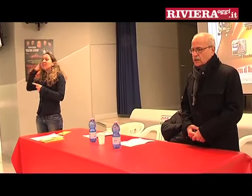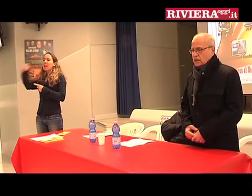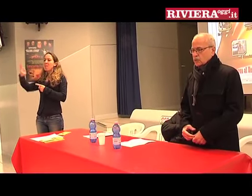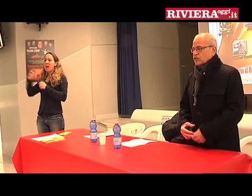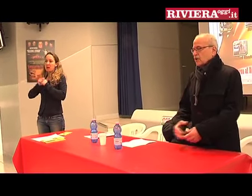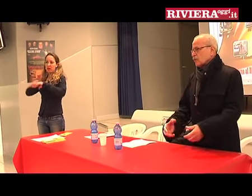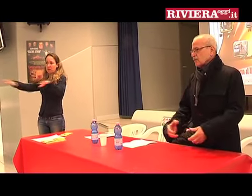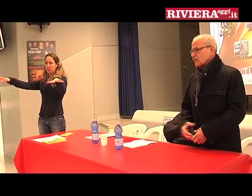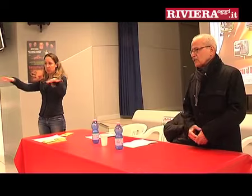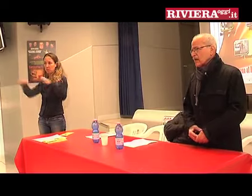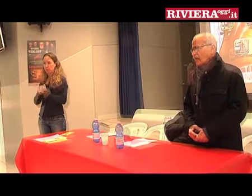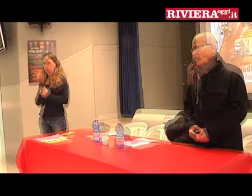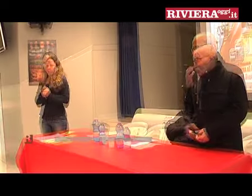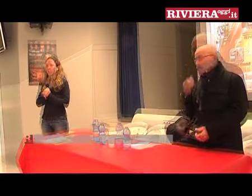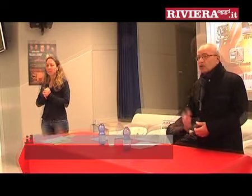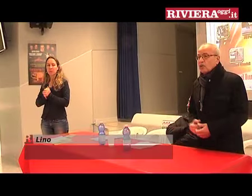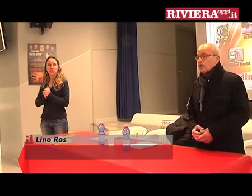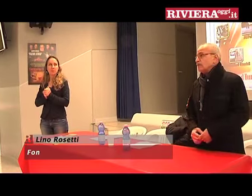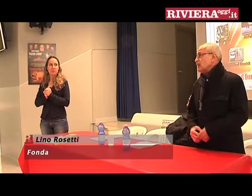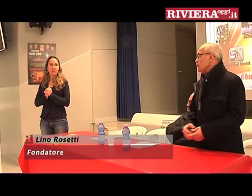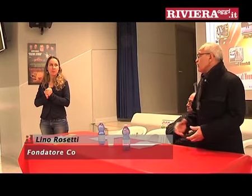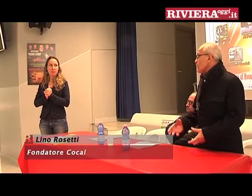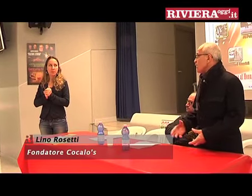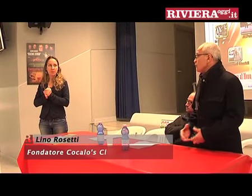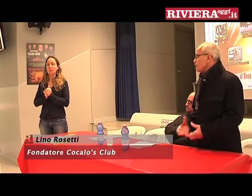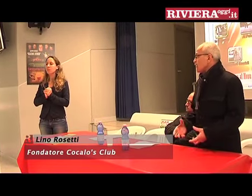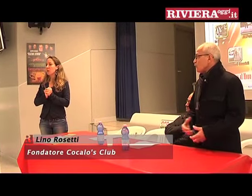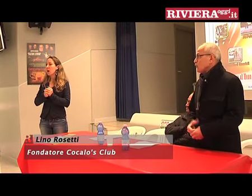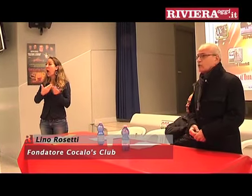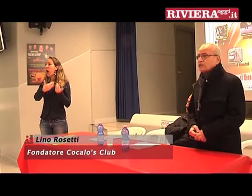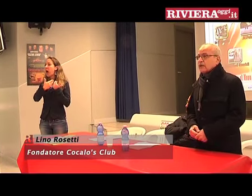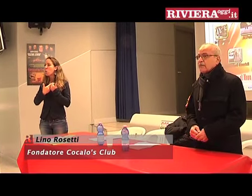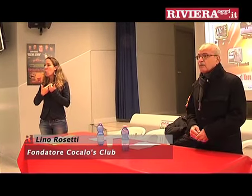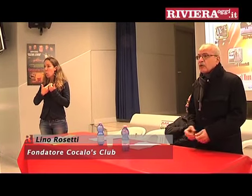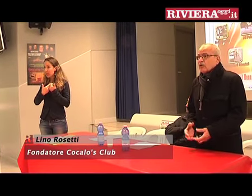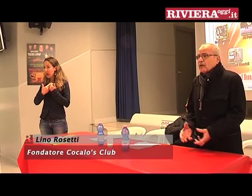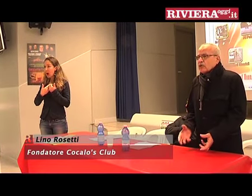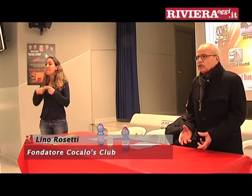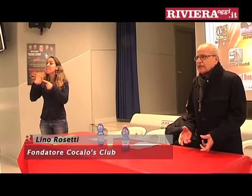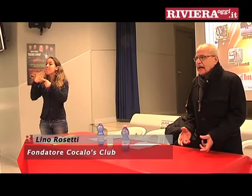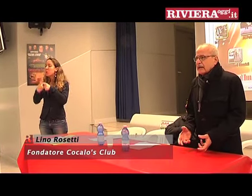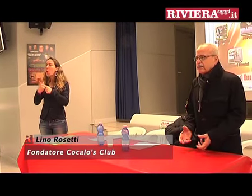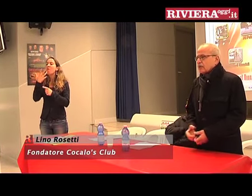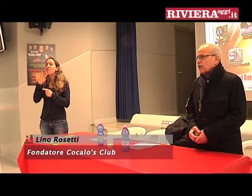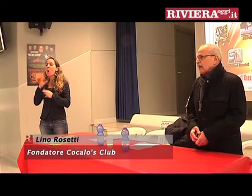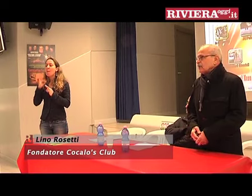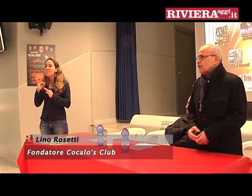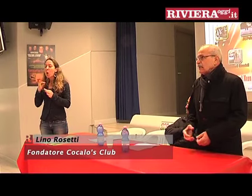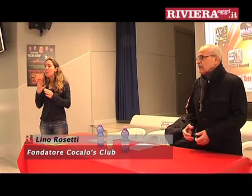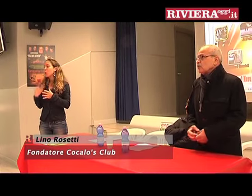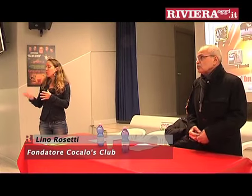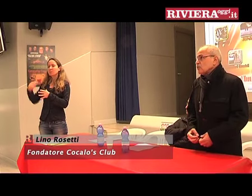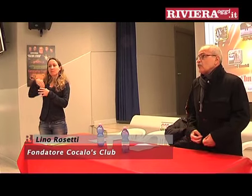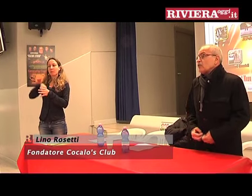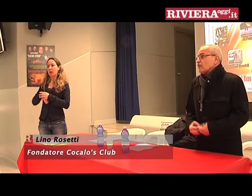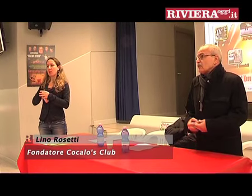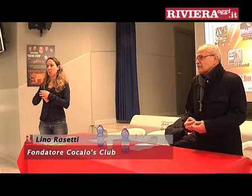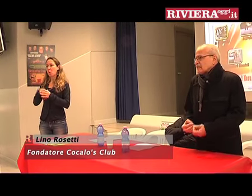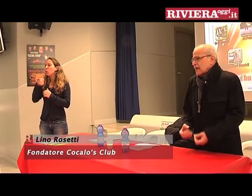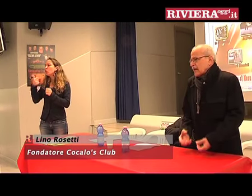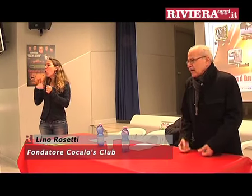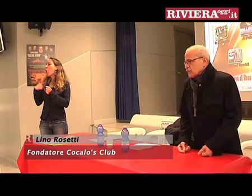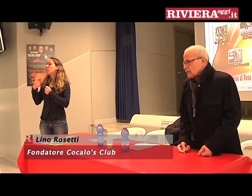riusciremo ad avvicinare. Non solo vi daremo una mano per farlo conoscere, ma lo vogliamo adottare. E adottare non solo,